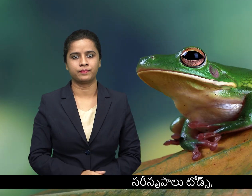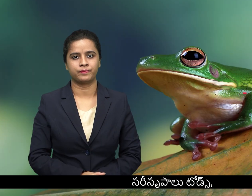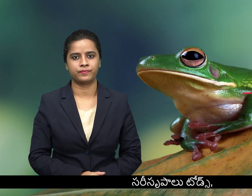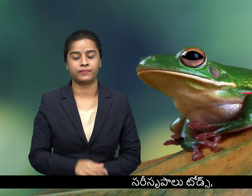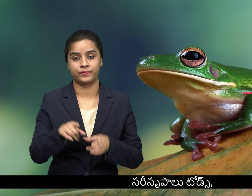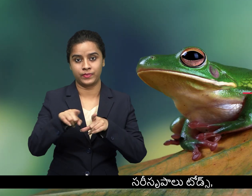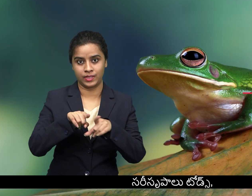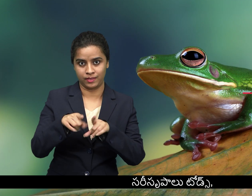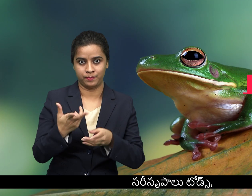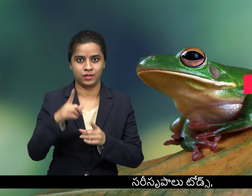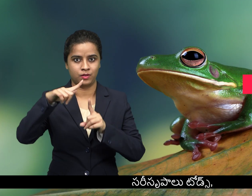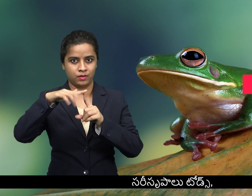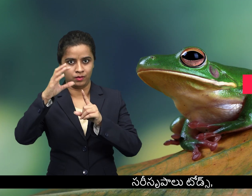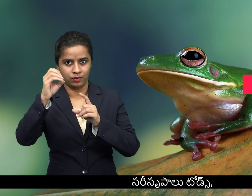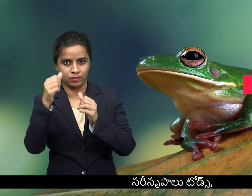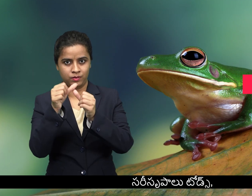టోడ్స్,